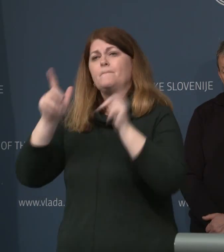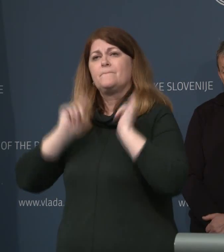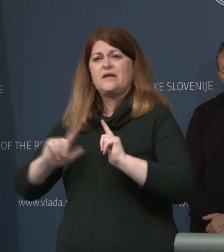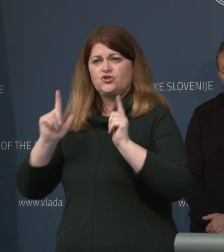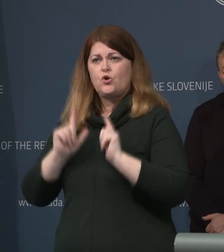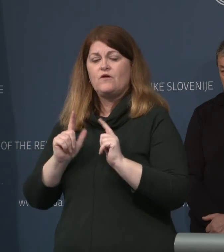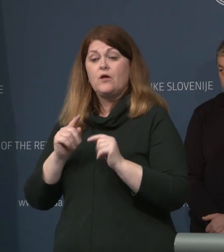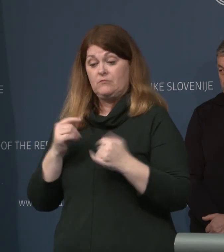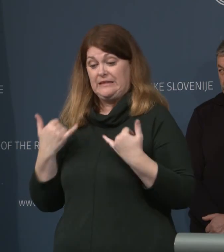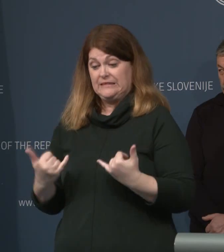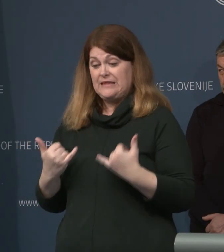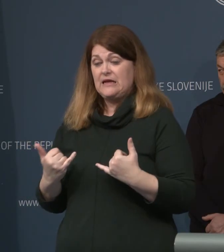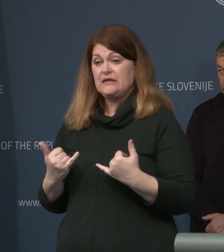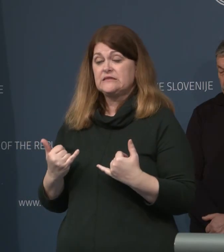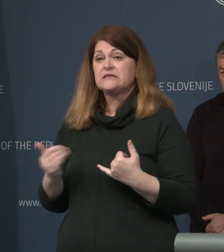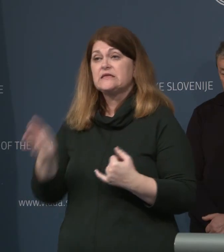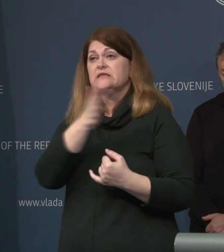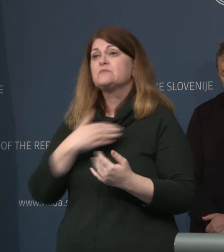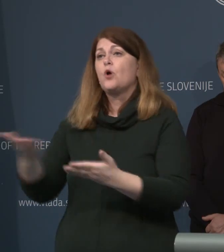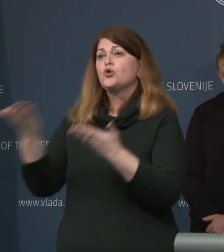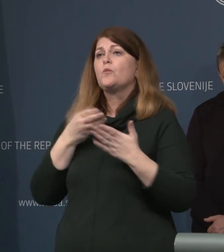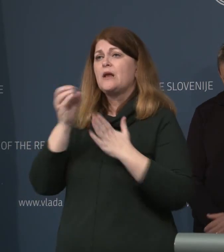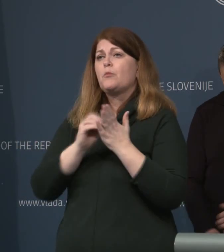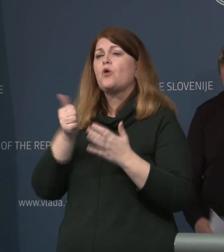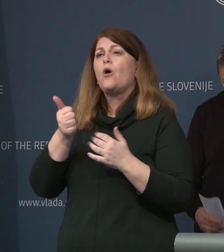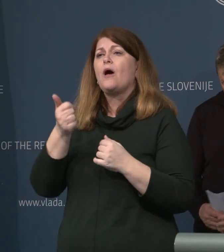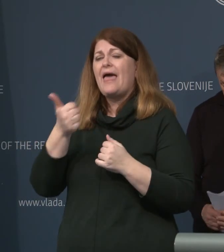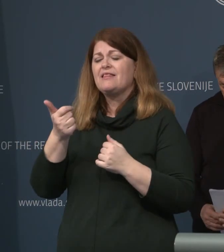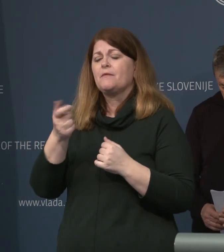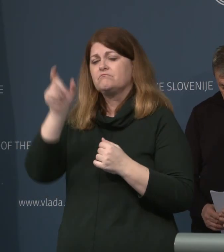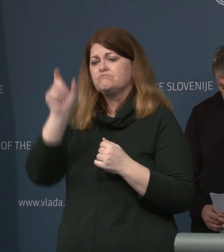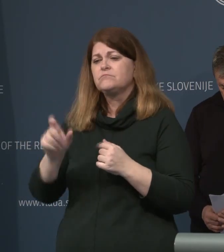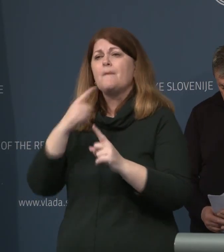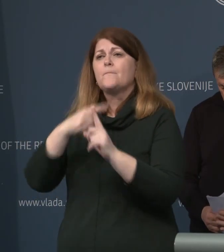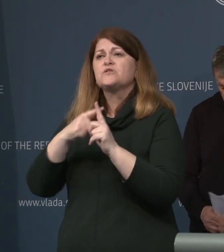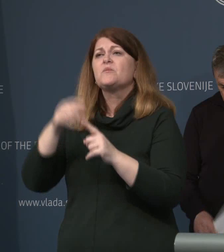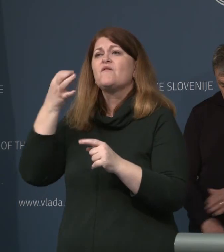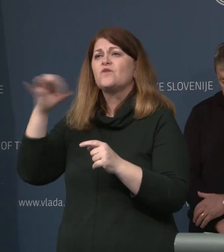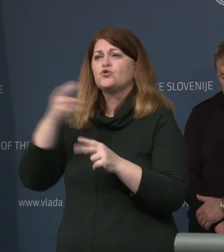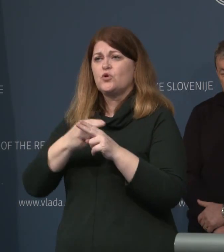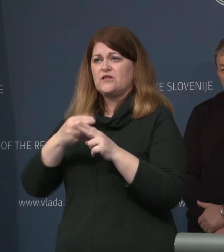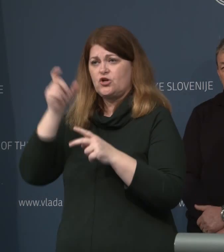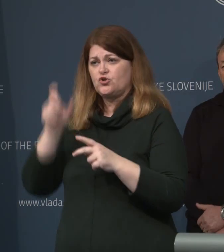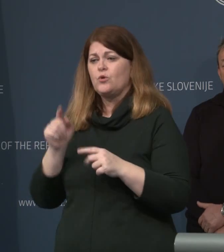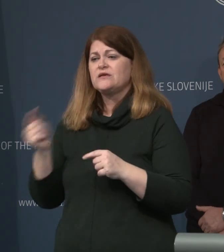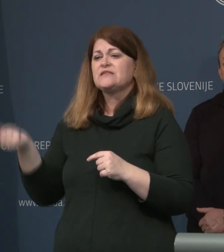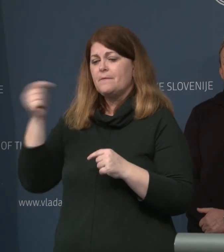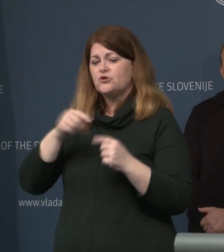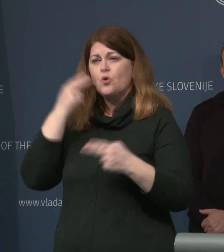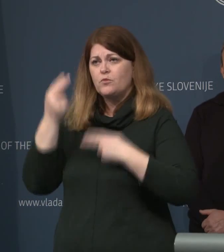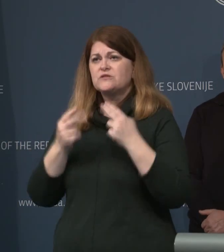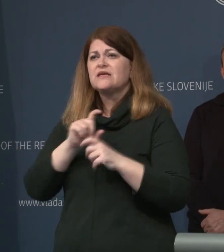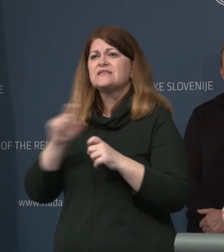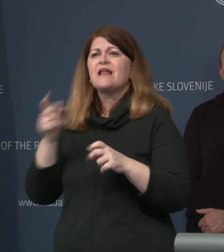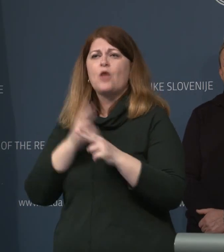pričakovano. Recimo ravno danes smo dobili tudi podatek o enem izmed pozitivnih francoskih državljanov, ki se je pač prišel testirati